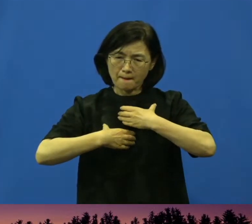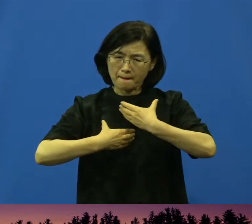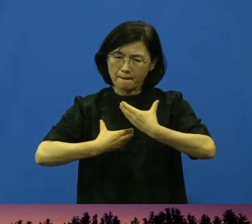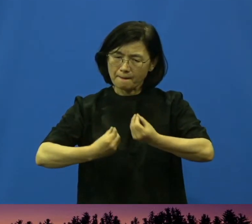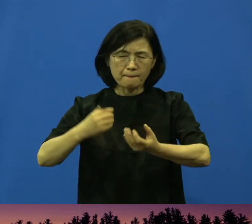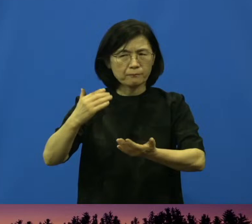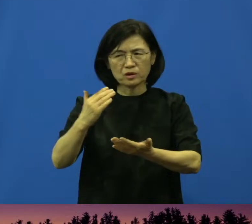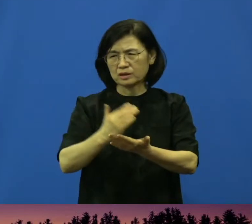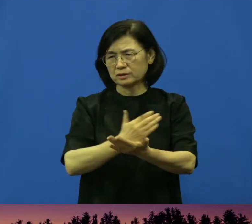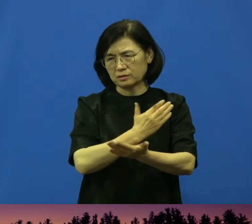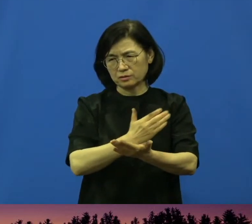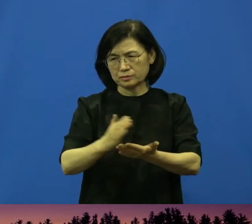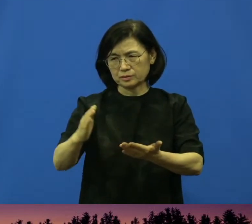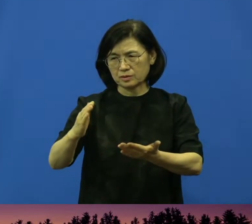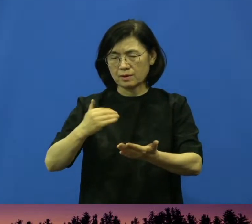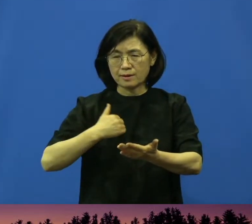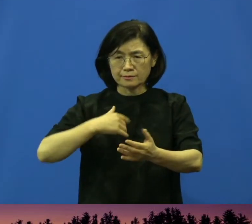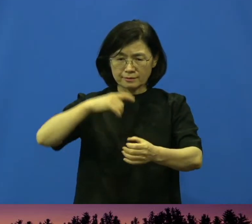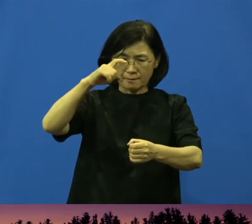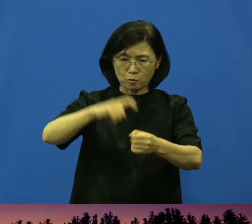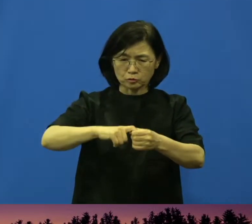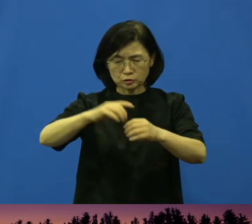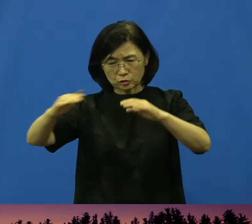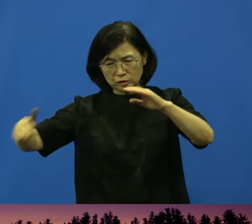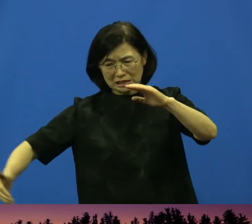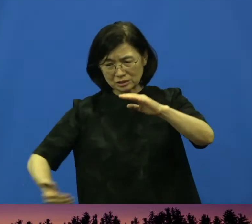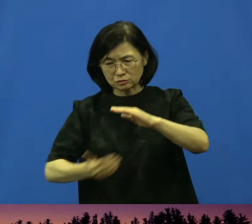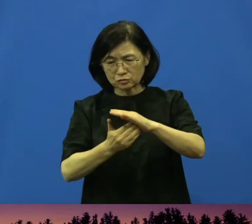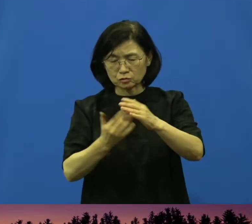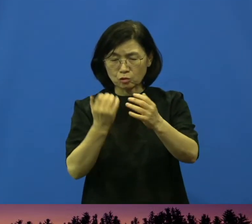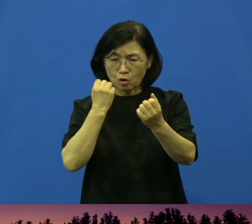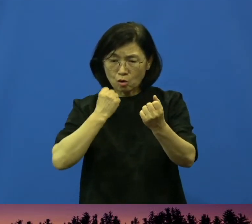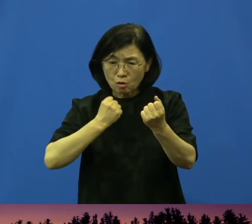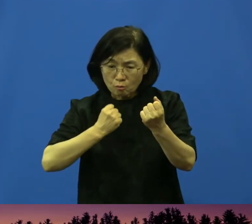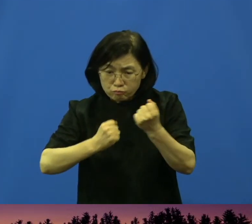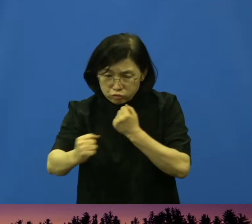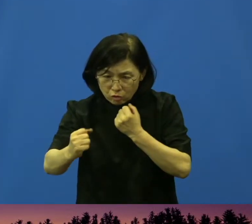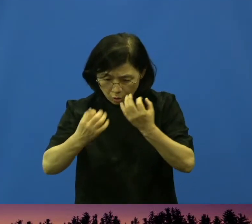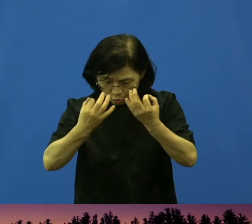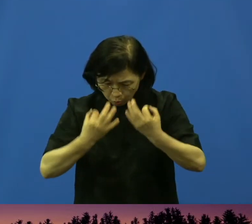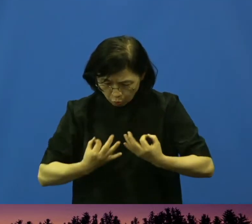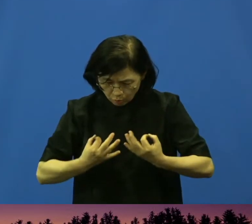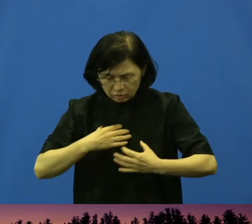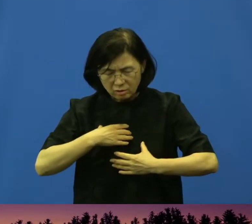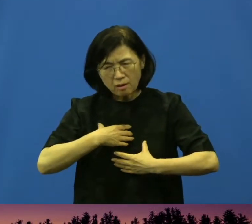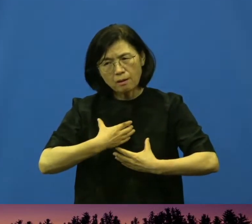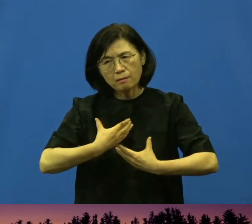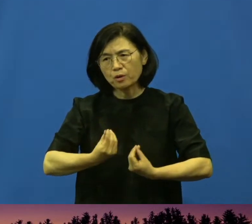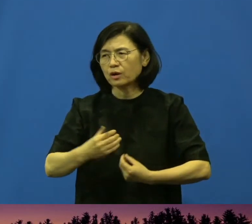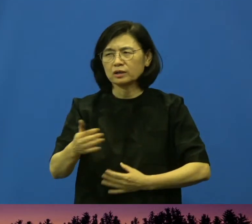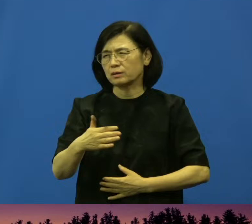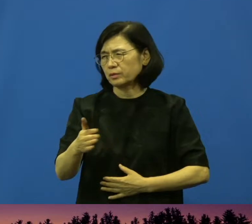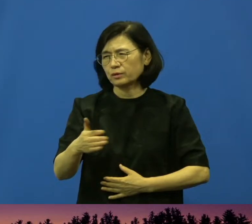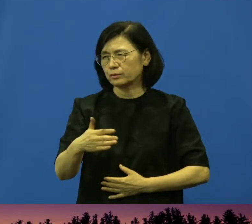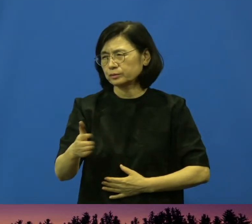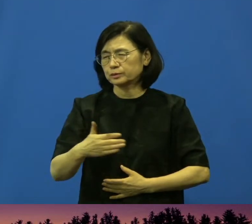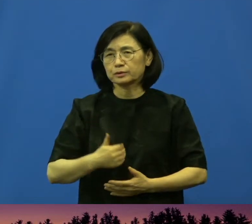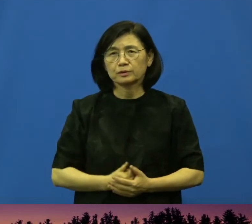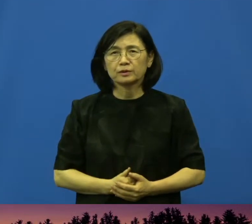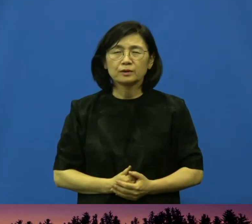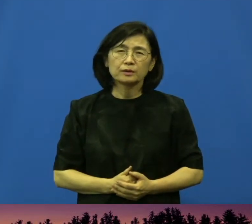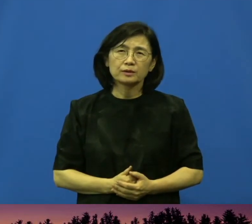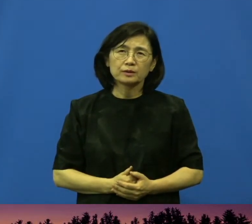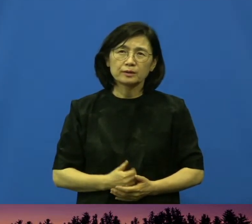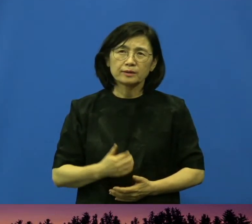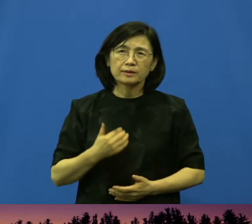내 목적을 이루었는데 내 안에 평안이 없어. 여러분, 평안이 굉장히 중요합니다. 여러분, 내 마음에 평안이